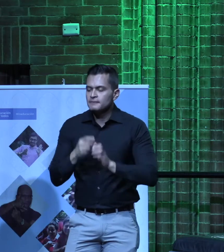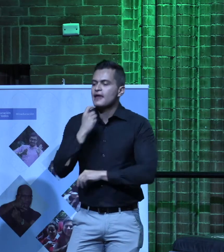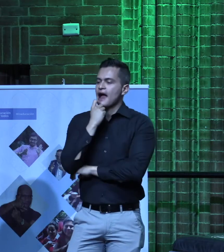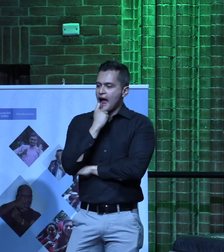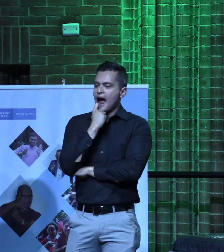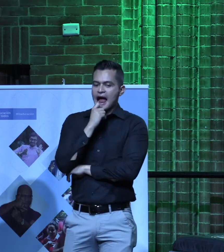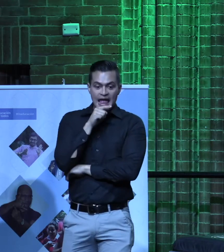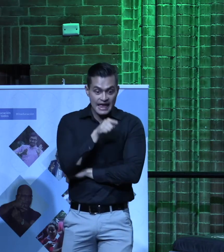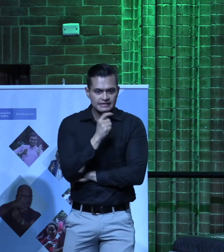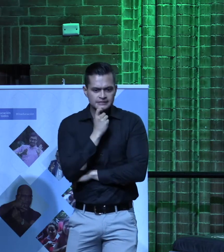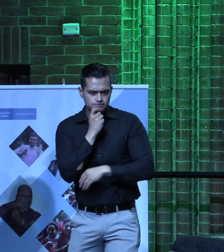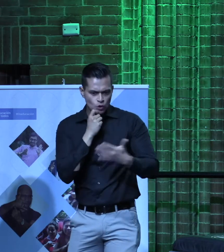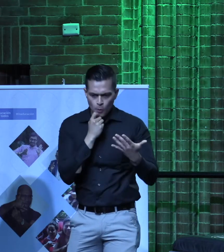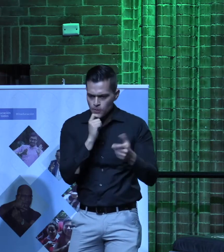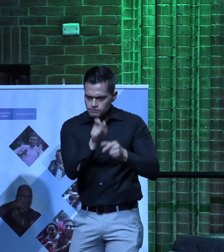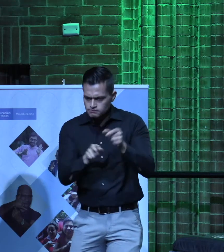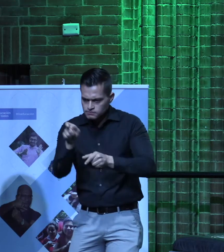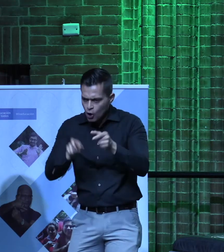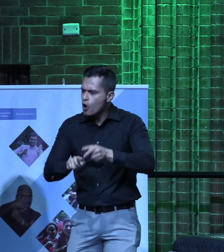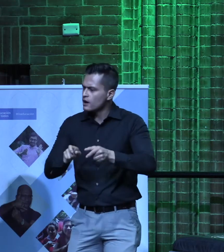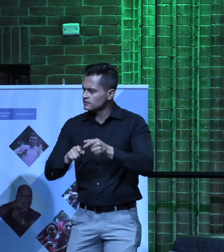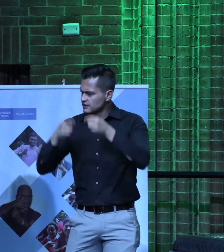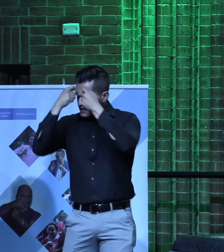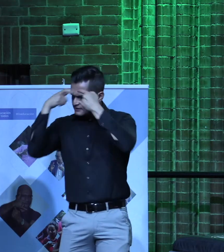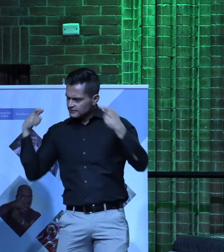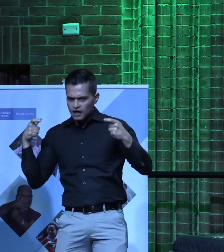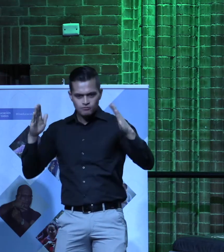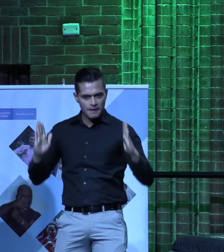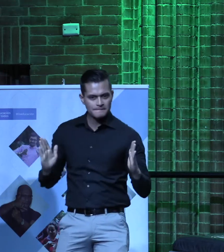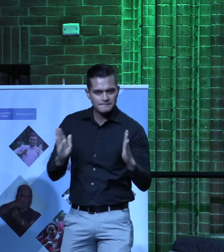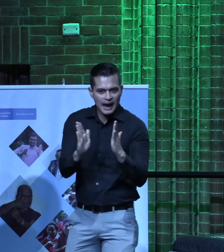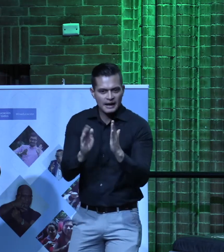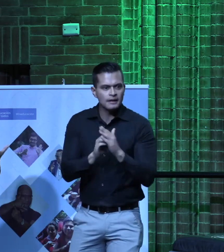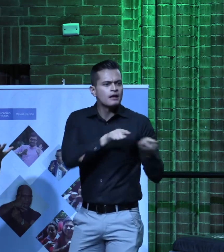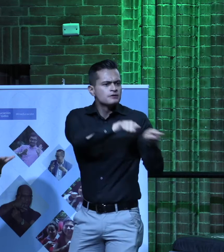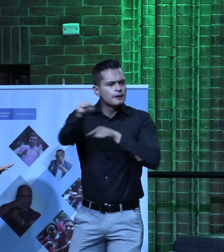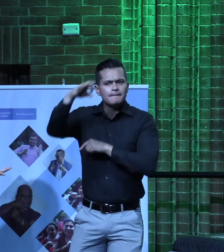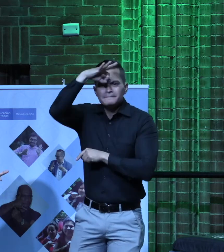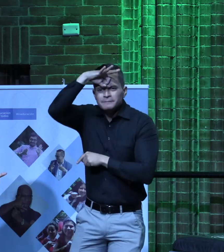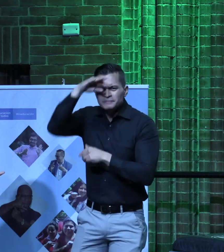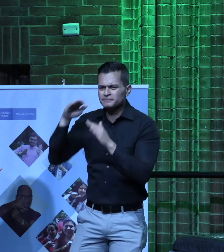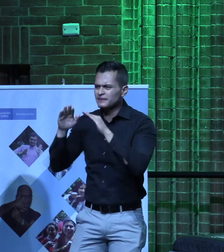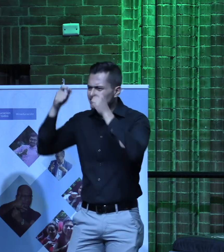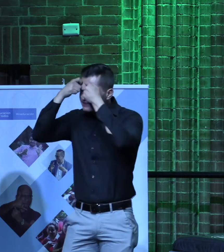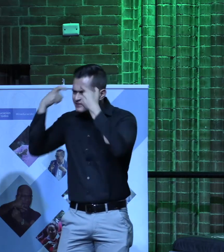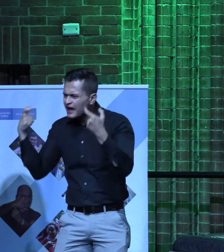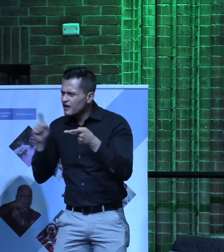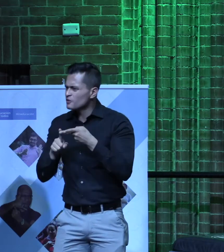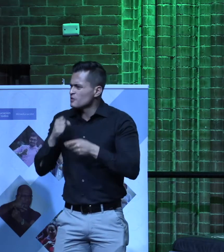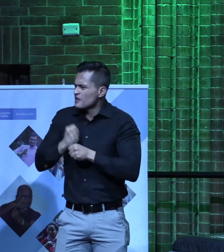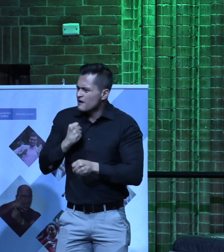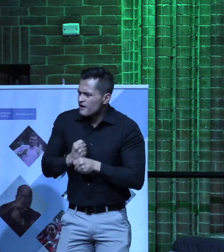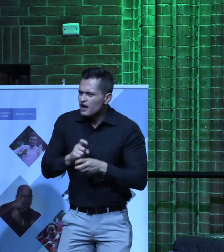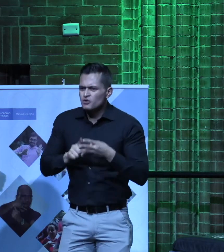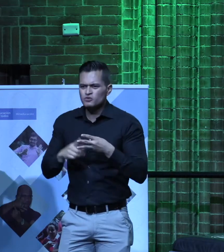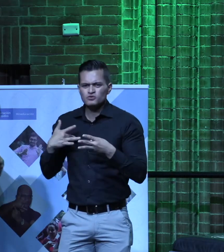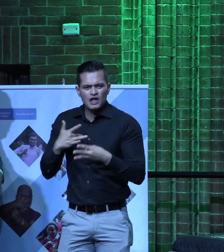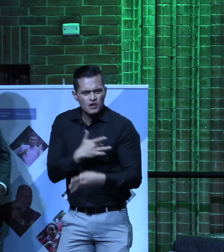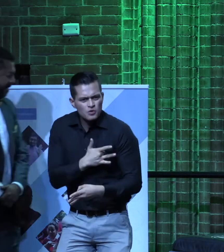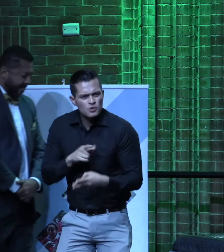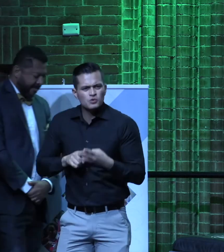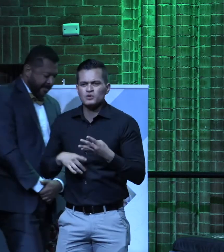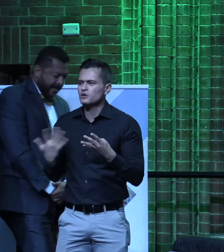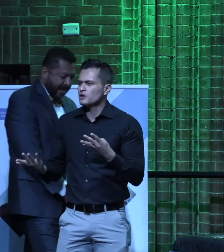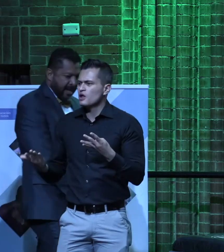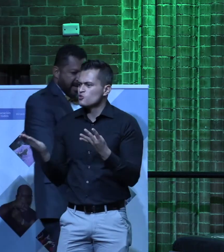a la oferta del Estado. Muchas veces las personas sordas no conocían qué está en la oferta del Estado, que está en materia de trabajo, que está en materia de salud, que está